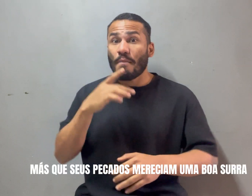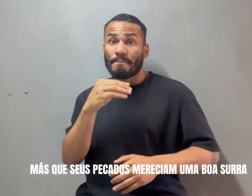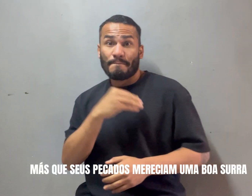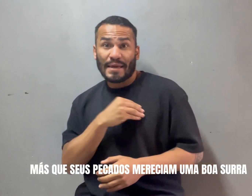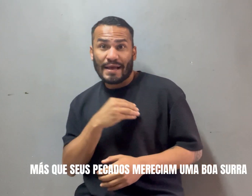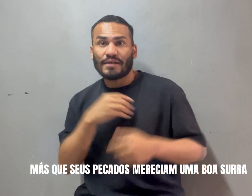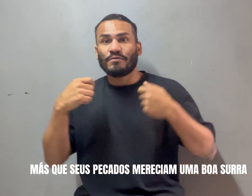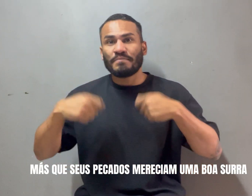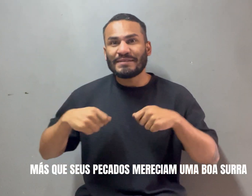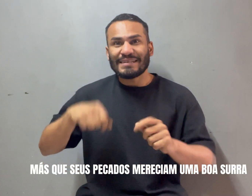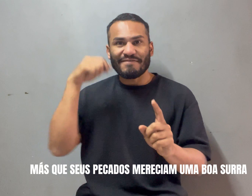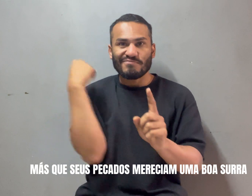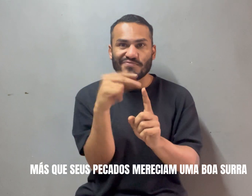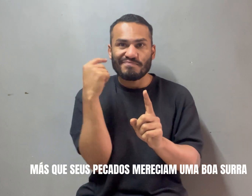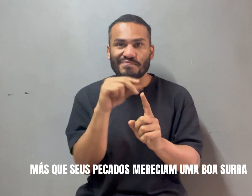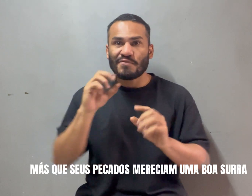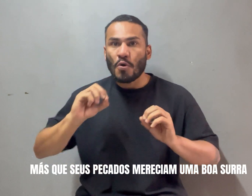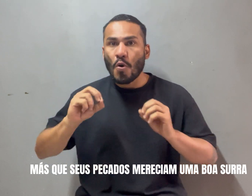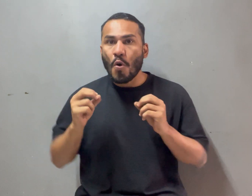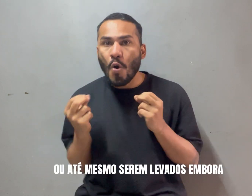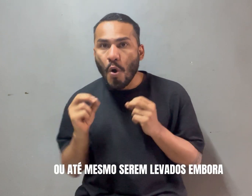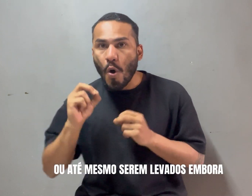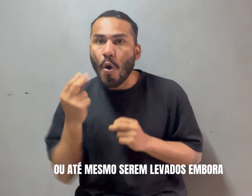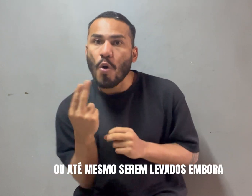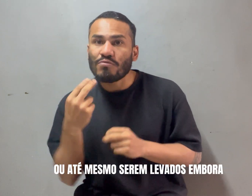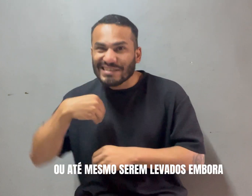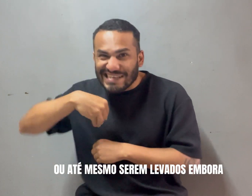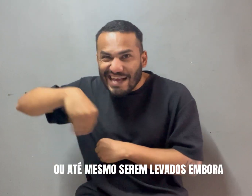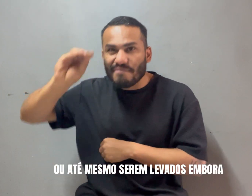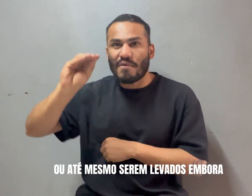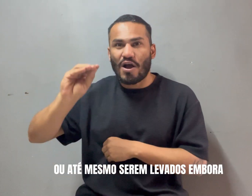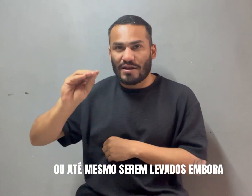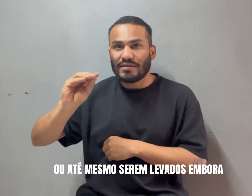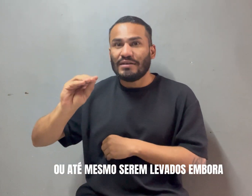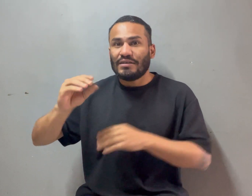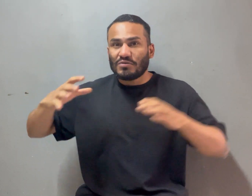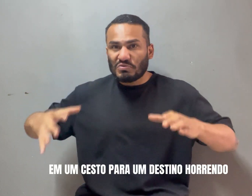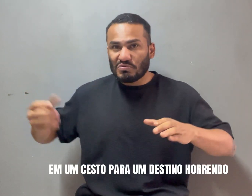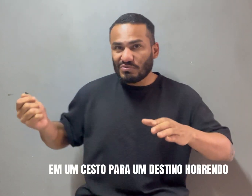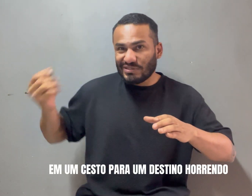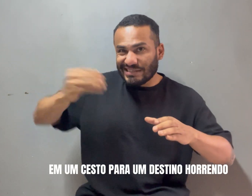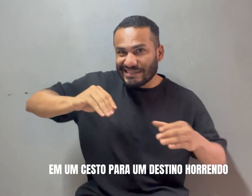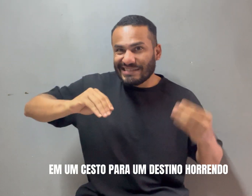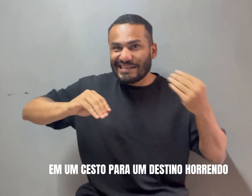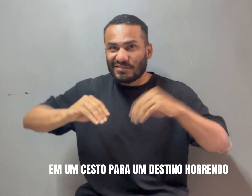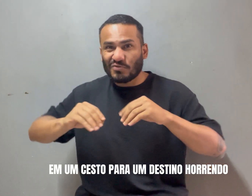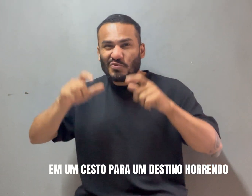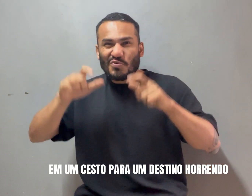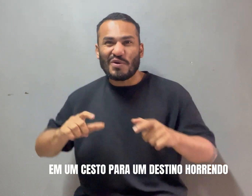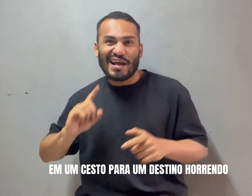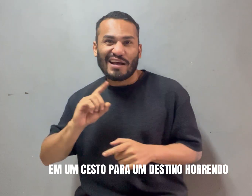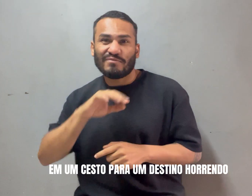que seus pecados mereciam uma boa surra ou até mesmo serem levados embora em um cesto para um destino